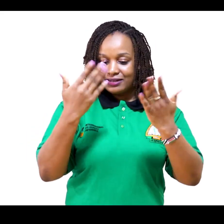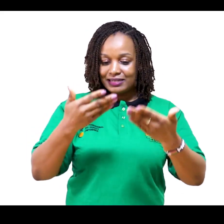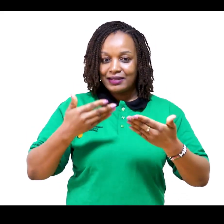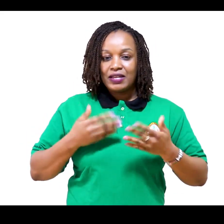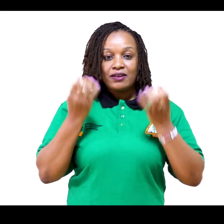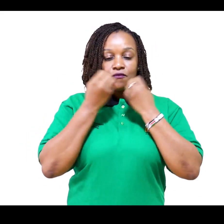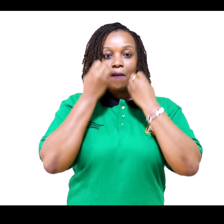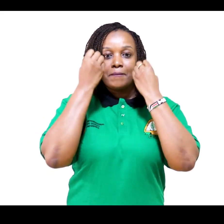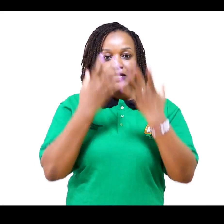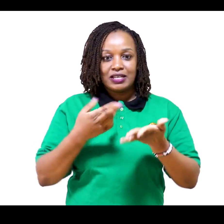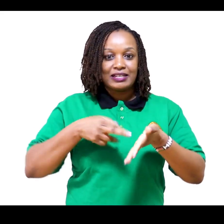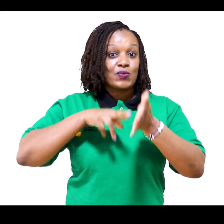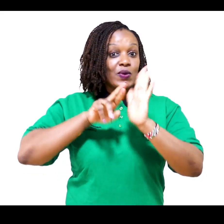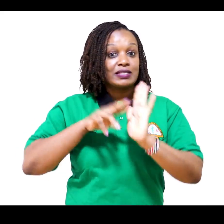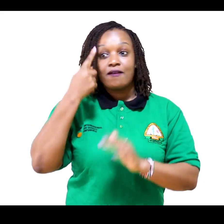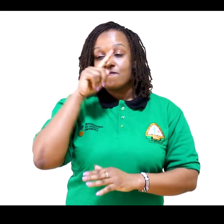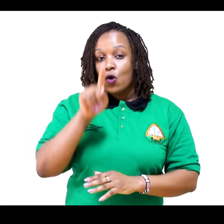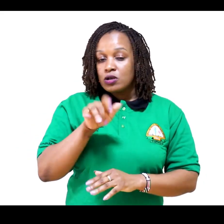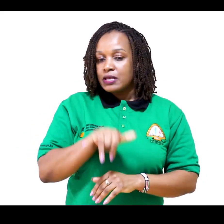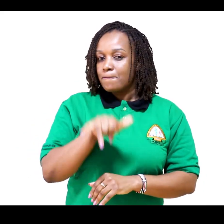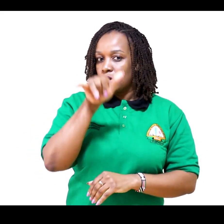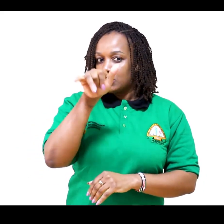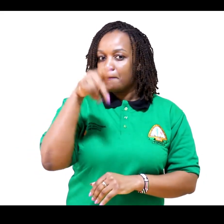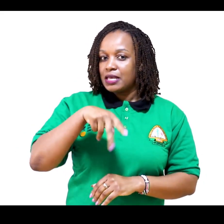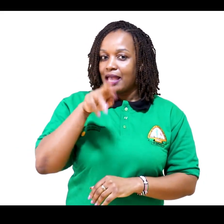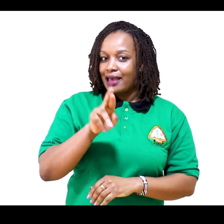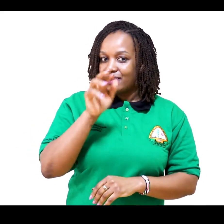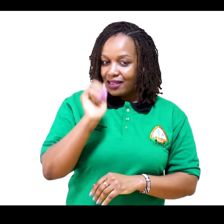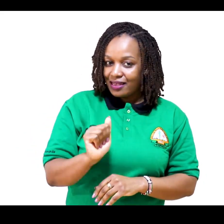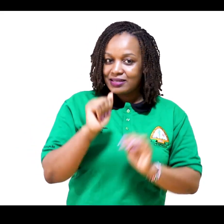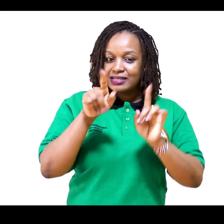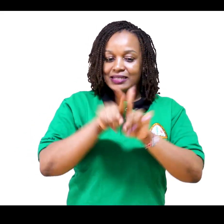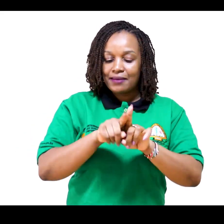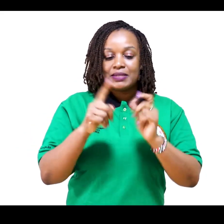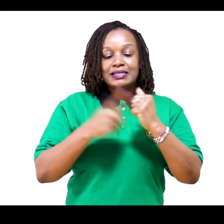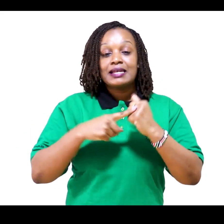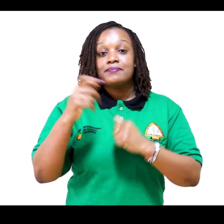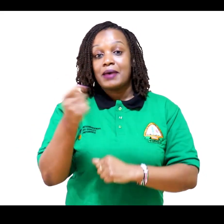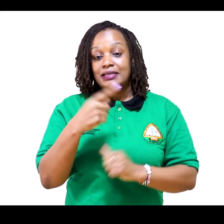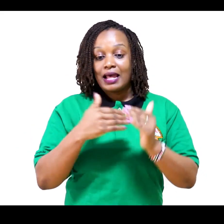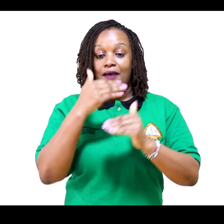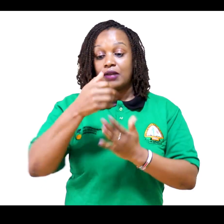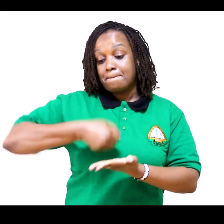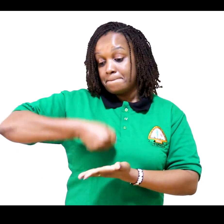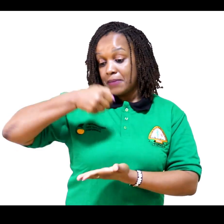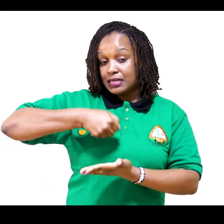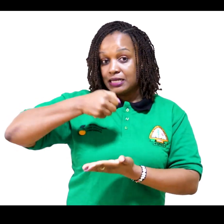baada ya kupokea taarifa iliyoombwa kwa ajili ya kuagiza PRA na miezi 6 baada